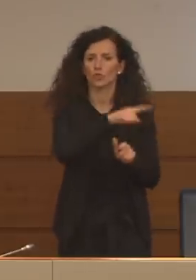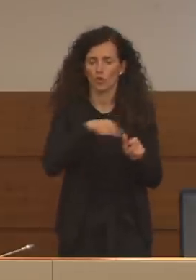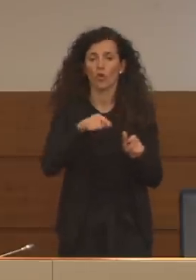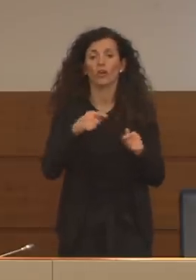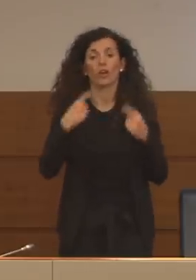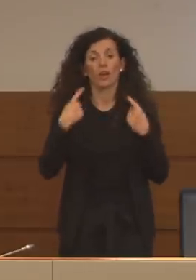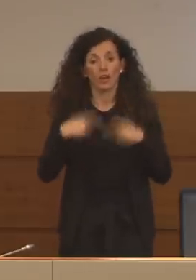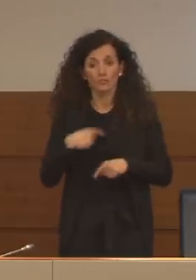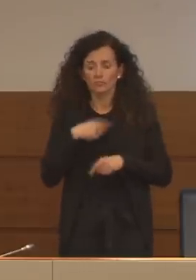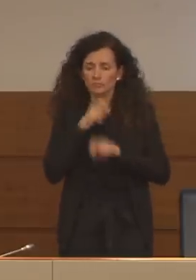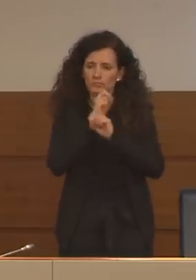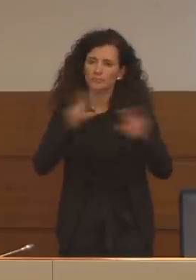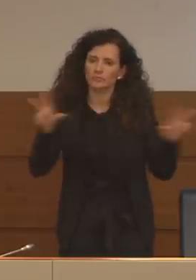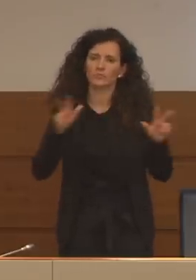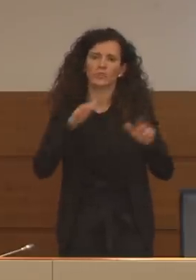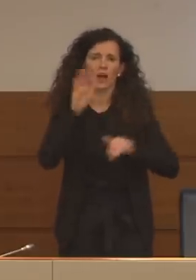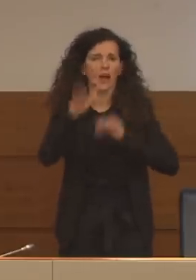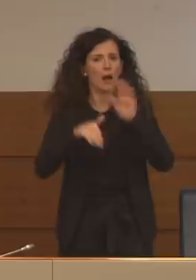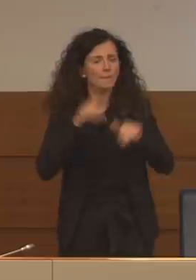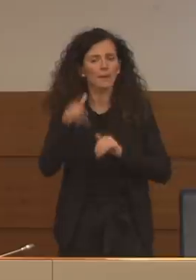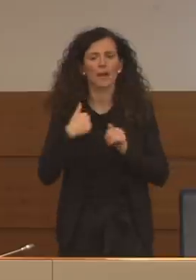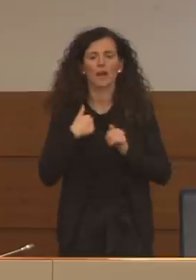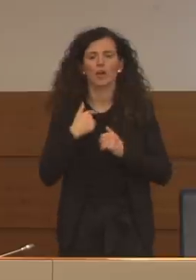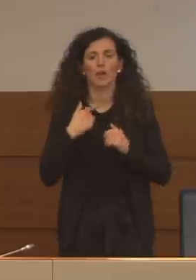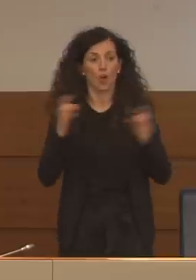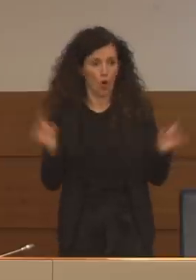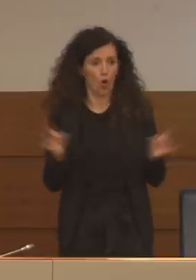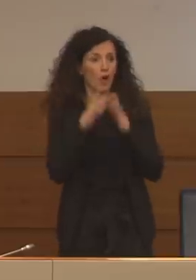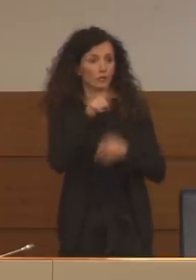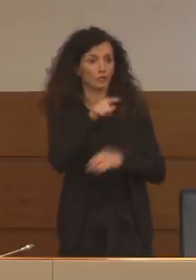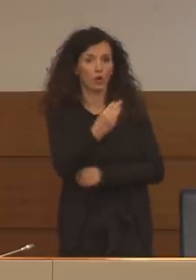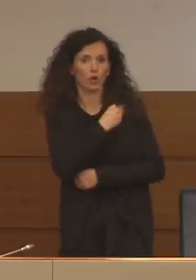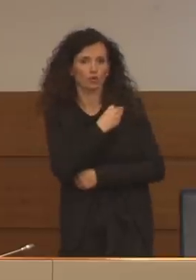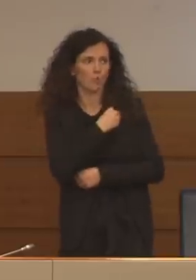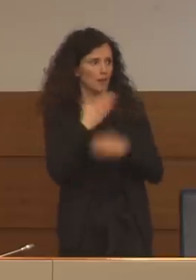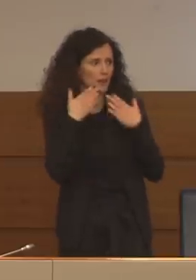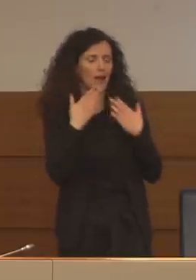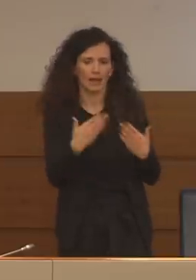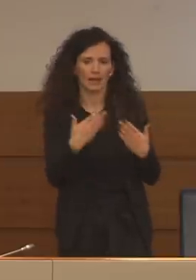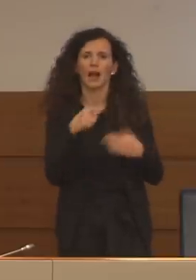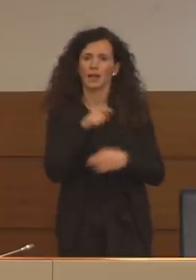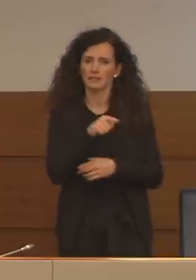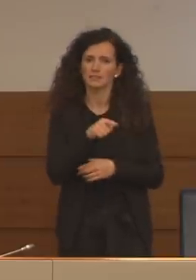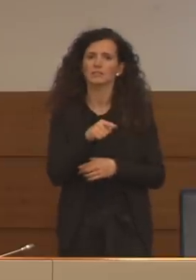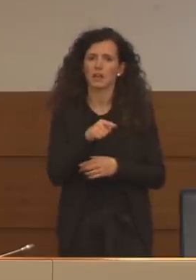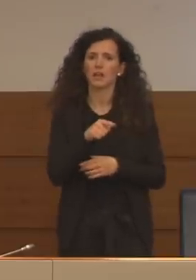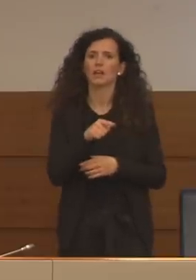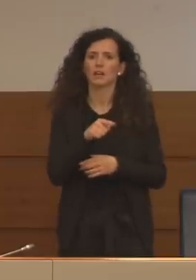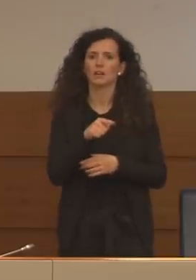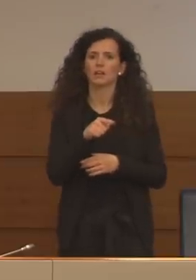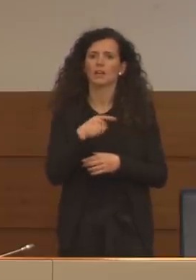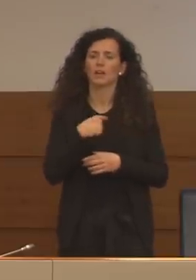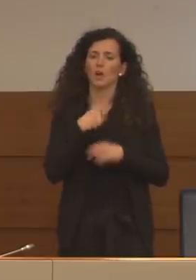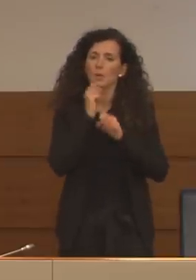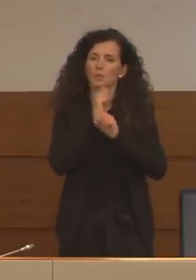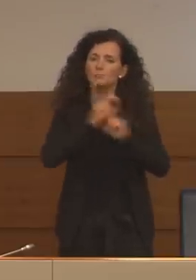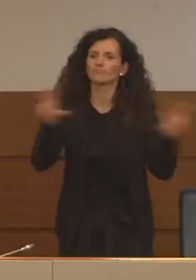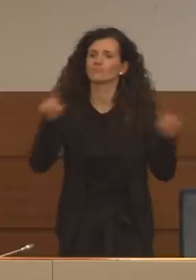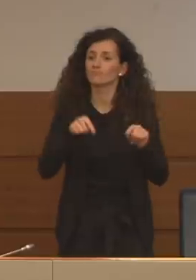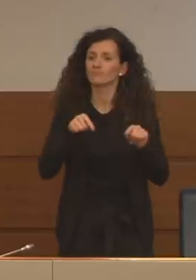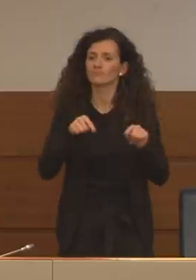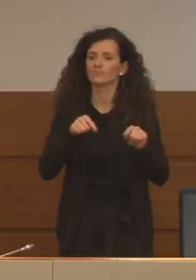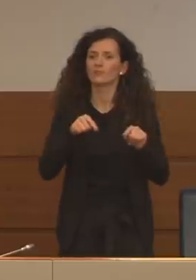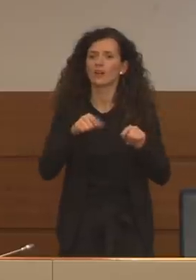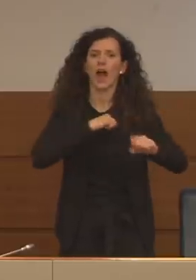che voglio rivolgere anzi ringrazio l'occasione della domanda per rivolgerlo a tutte quante le amministrazioni